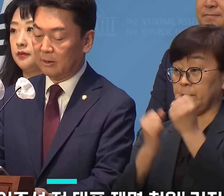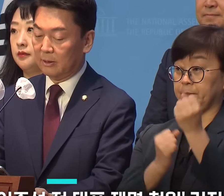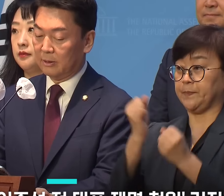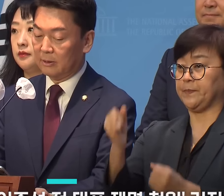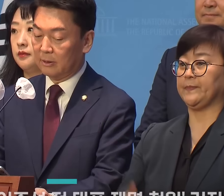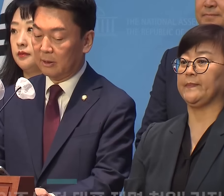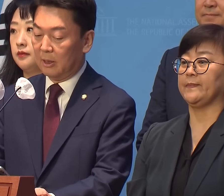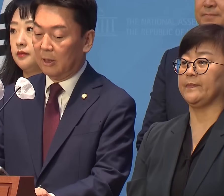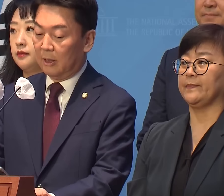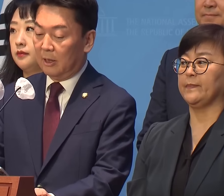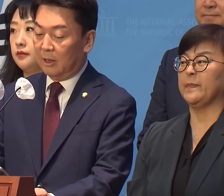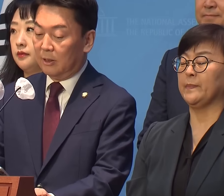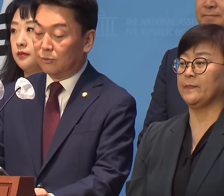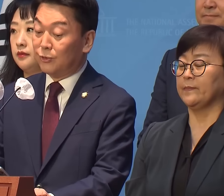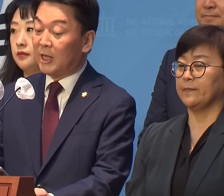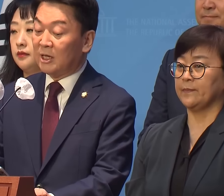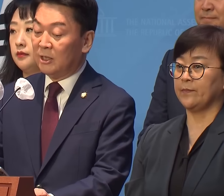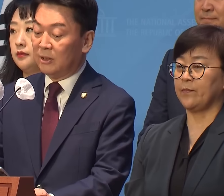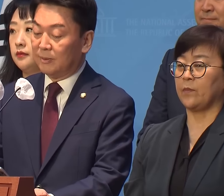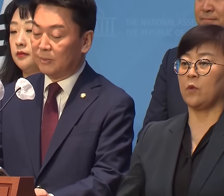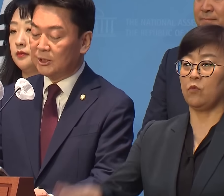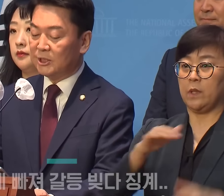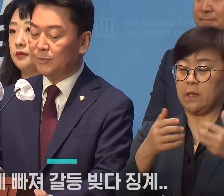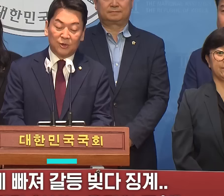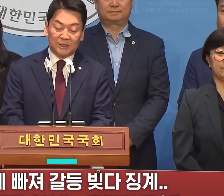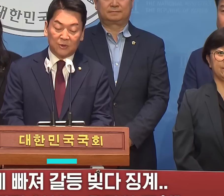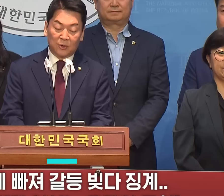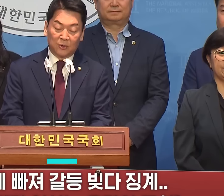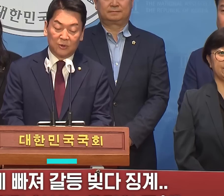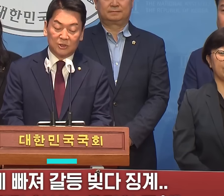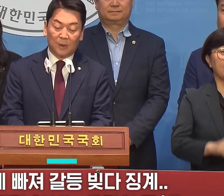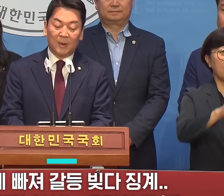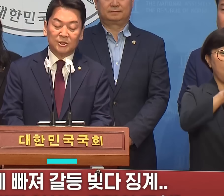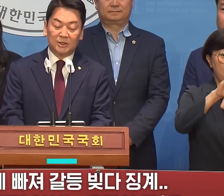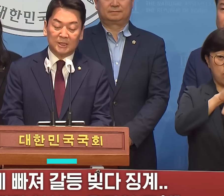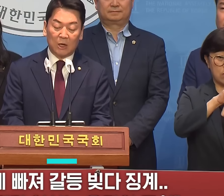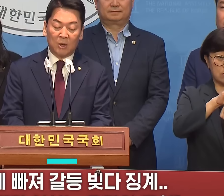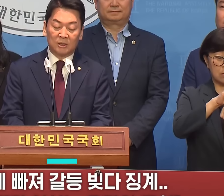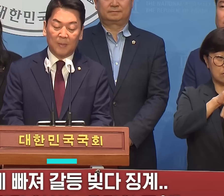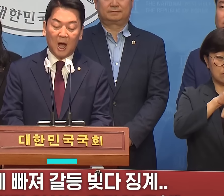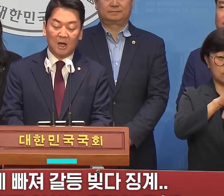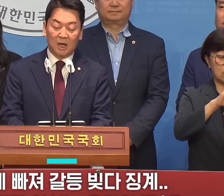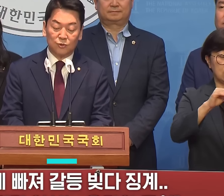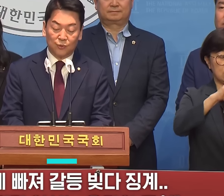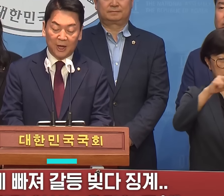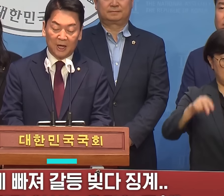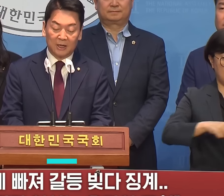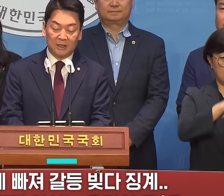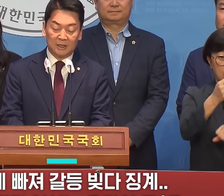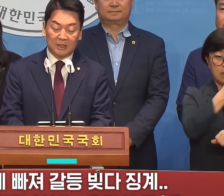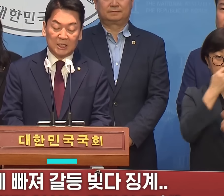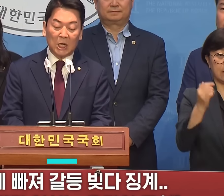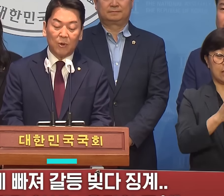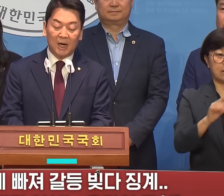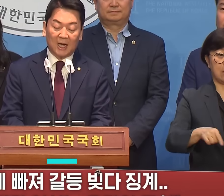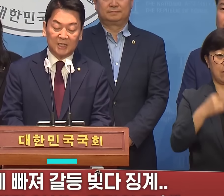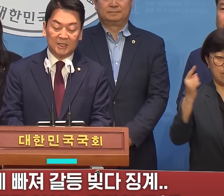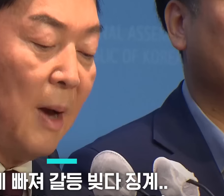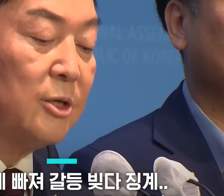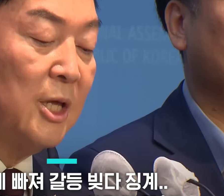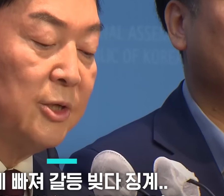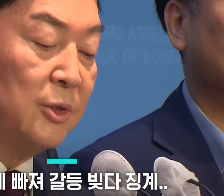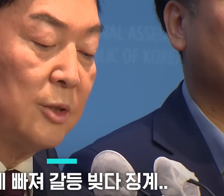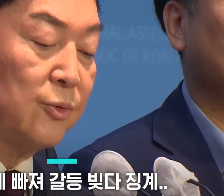한 직후 이뤄졌습니다. 안 의원은 이 전 대표가 윤 대통령을 자기 힘으로 만들었다는 독선에 빠져 갈등을 빚다